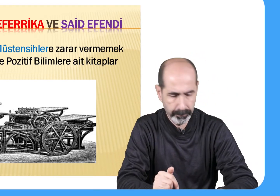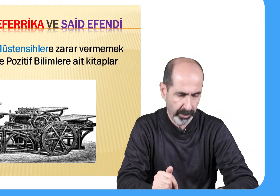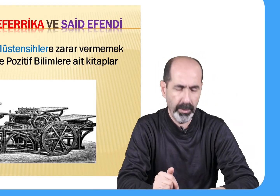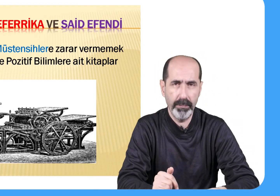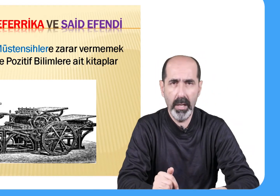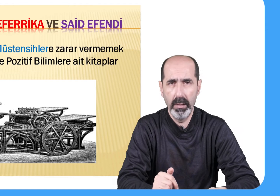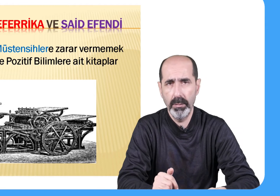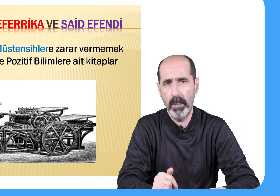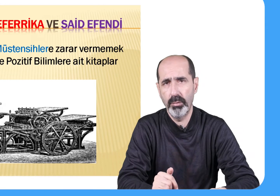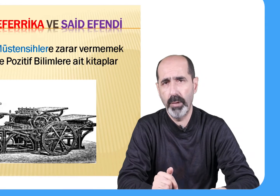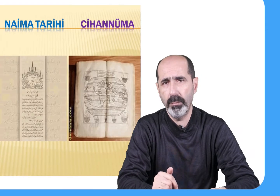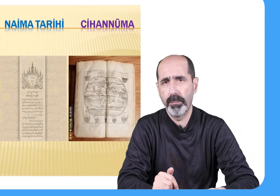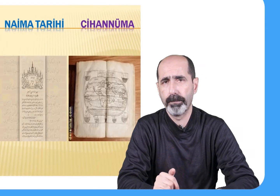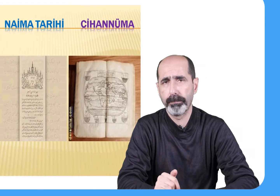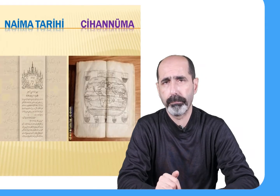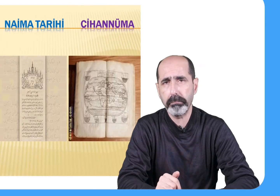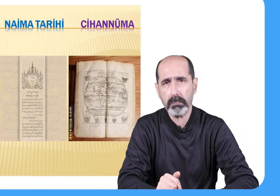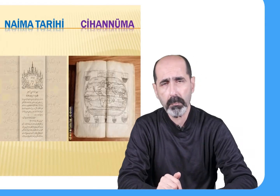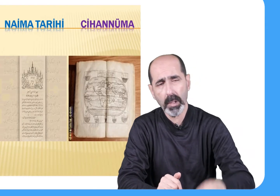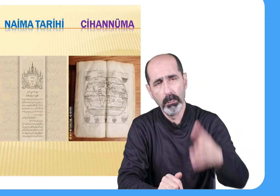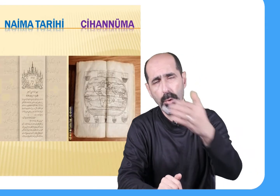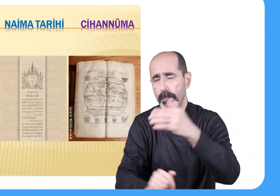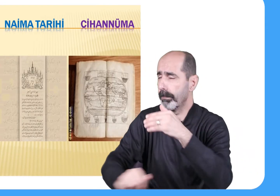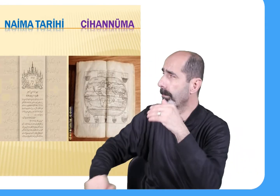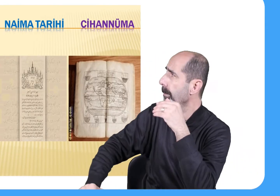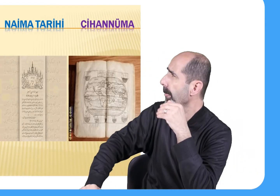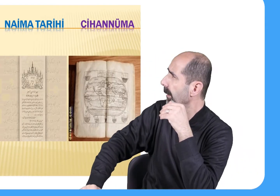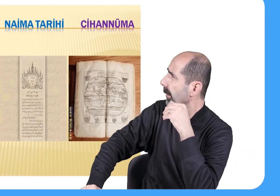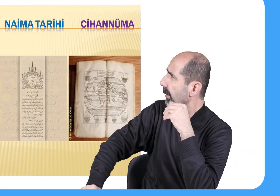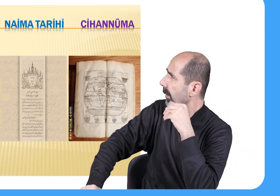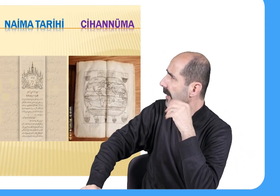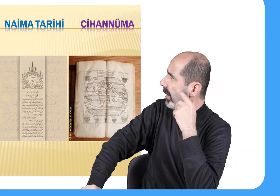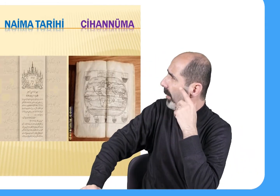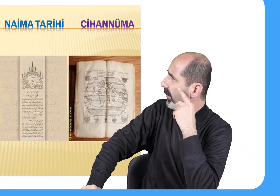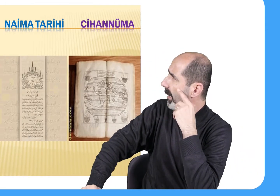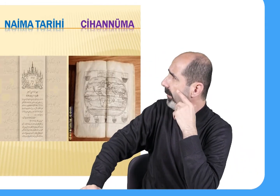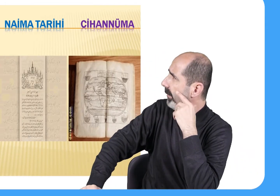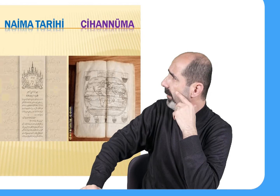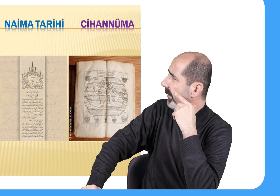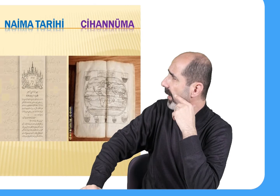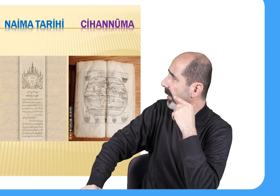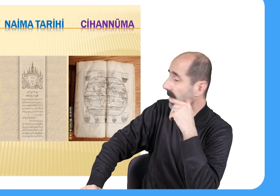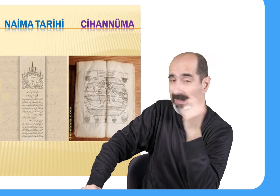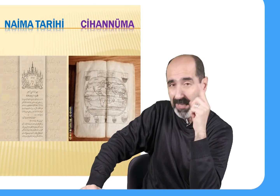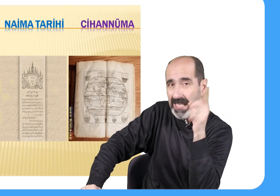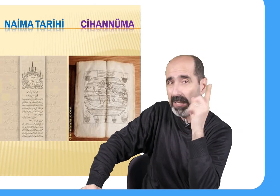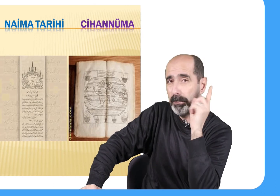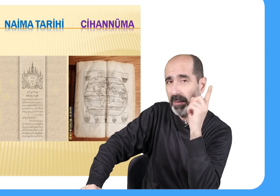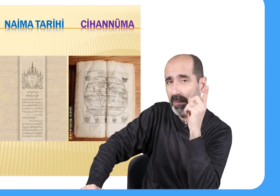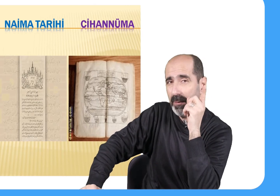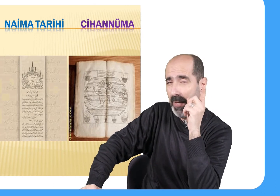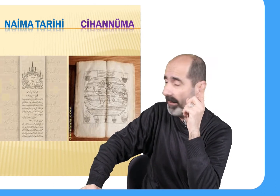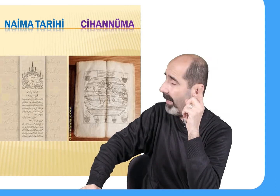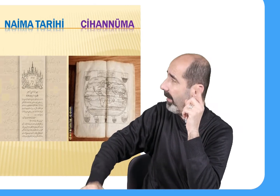noktada bir fetva ne yapmış vermiş abi buyrun o ilk basılan eserler ki